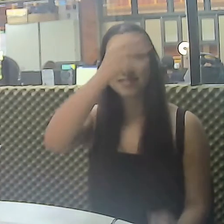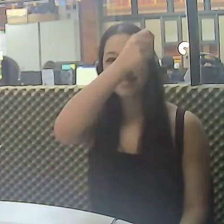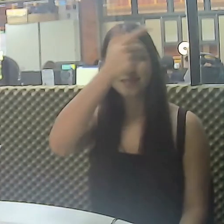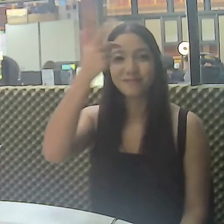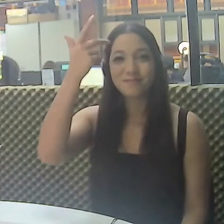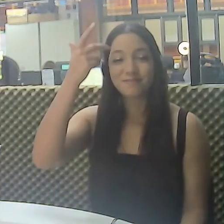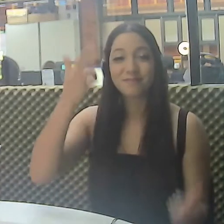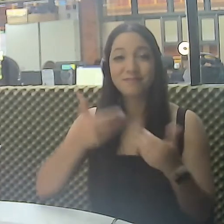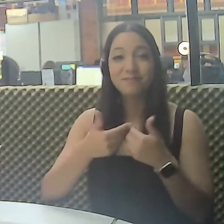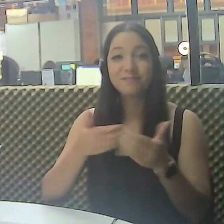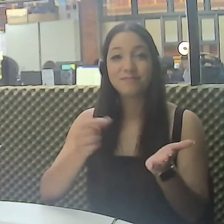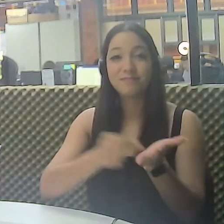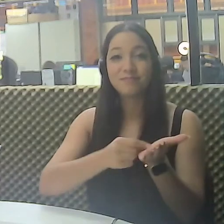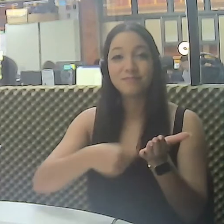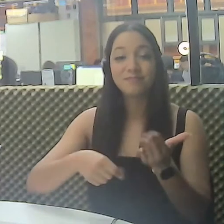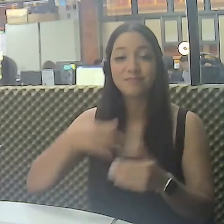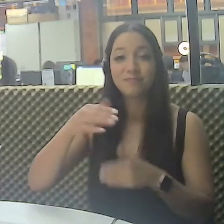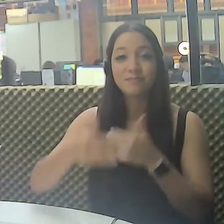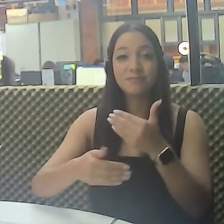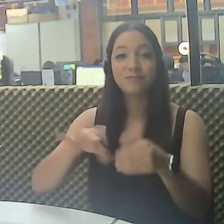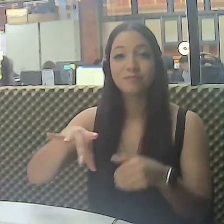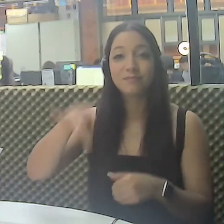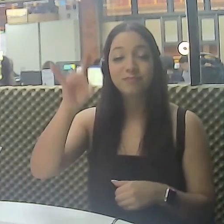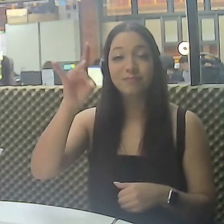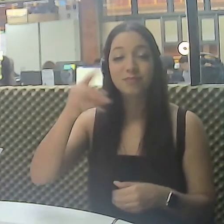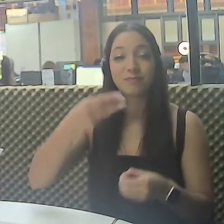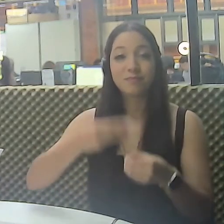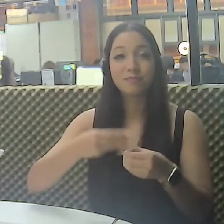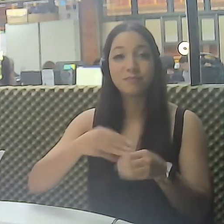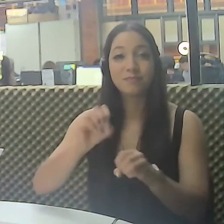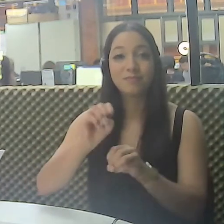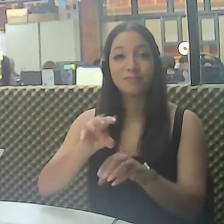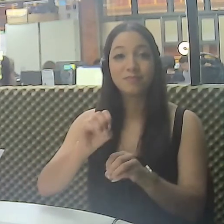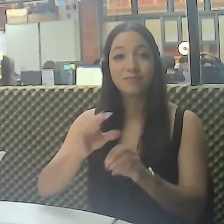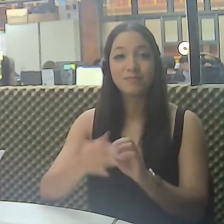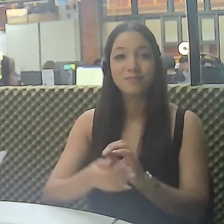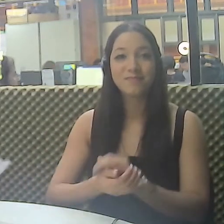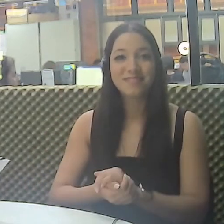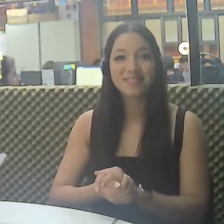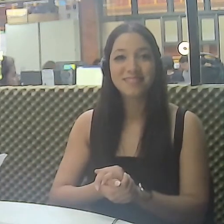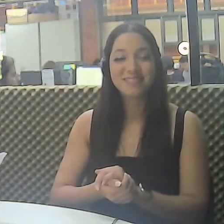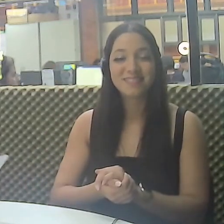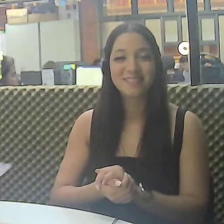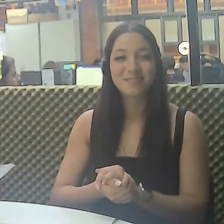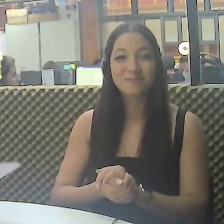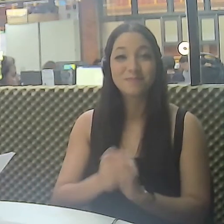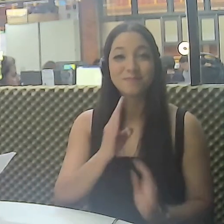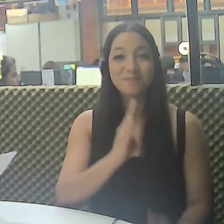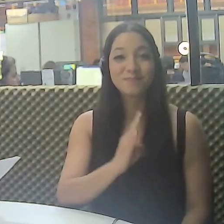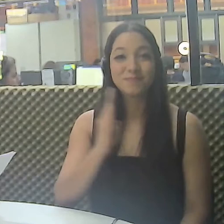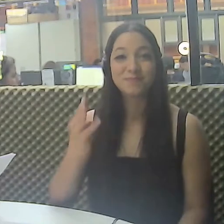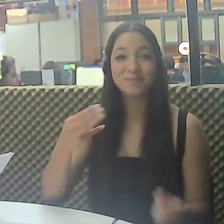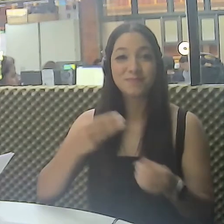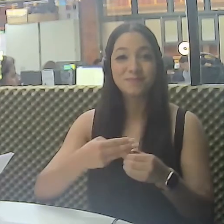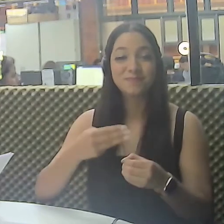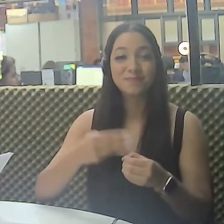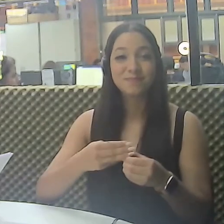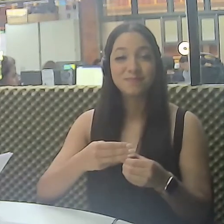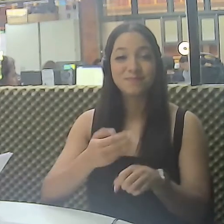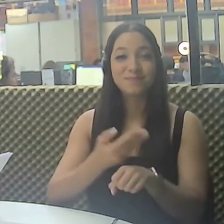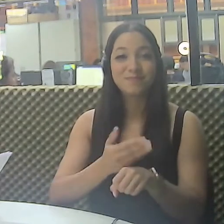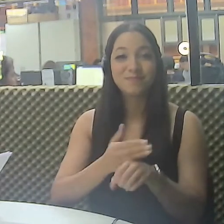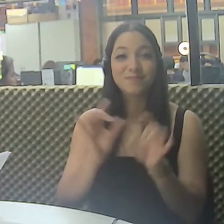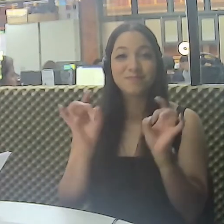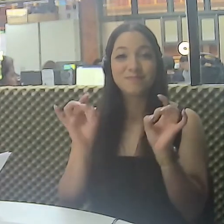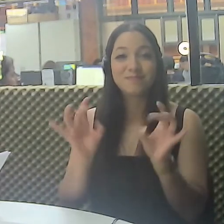abre inscrições para processo seletivo na rede municipal de ensino. E ainda, Biblioteca Municipal tem